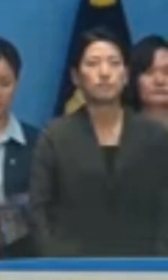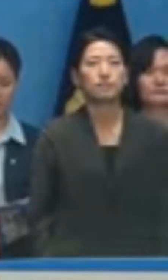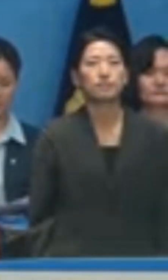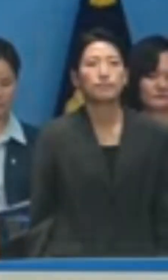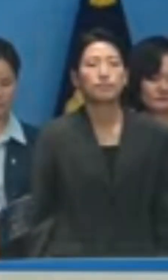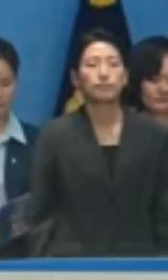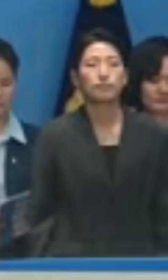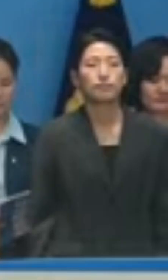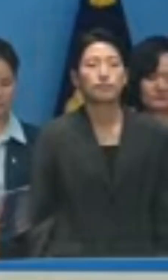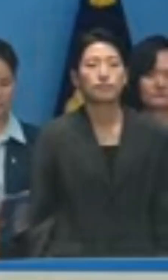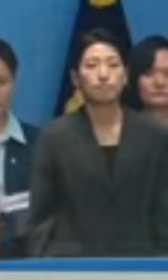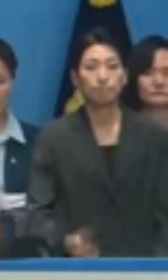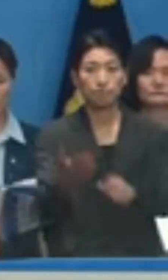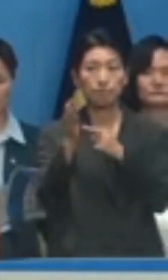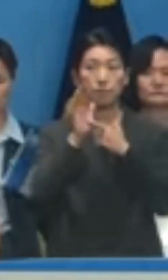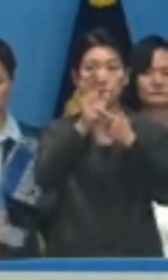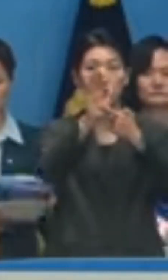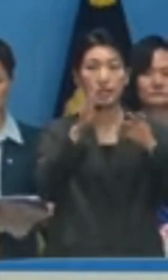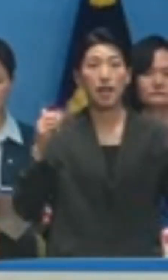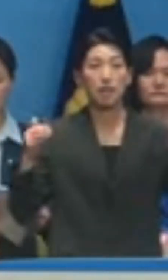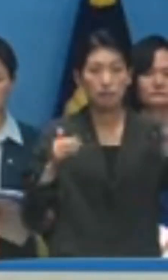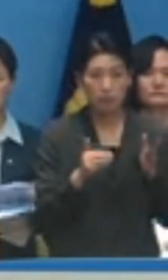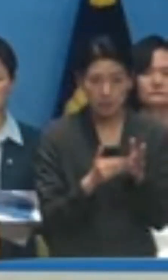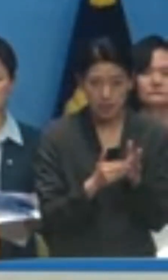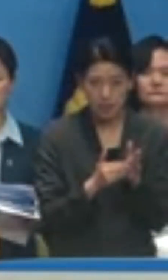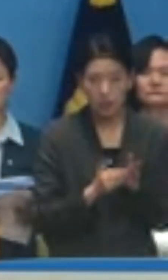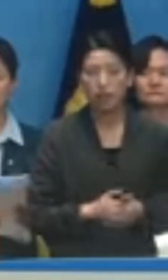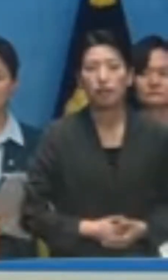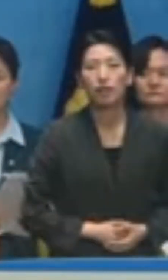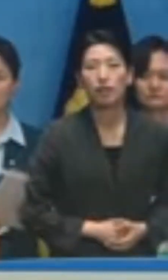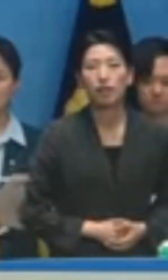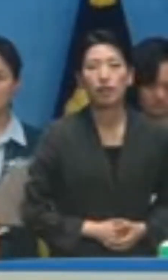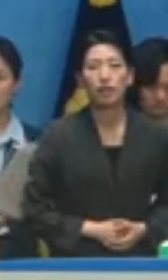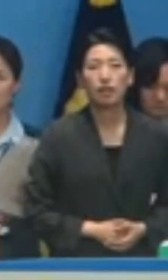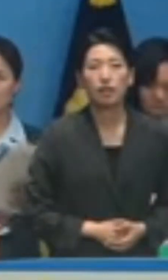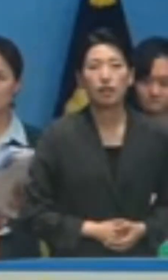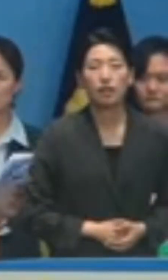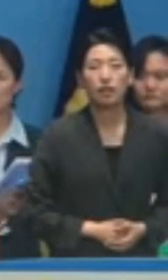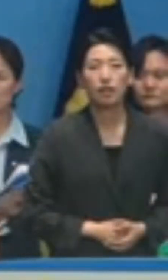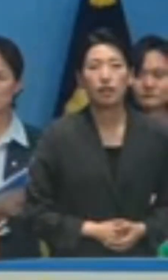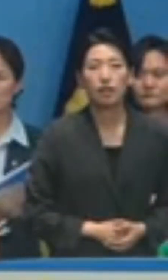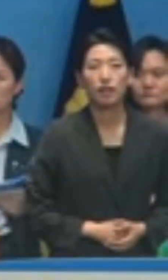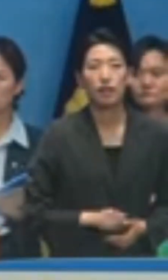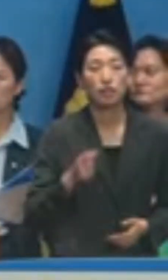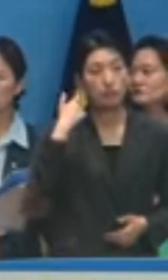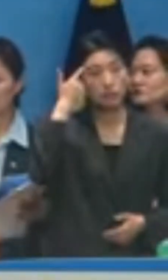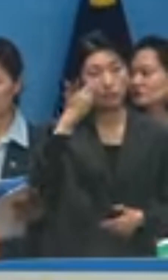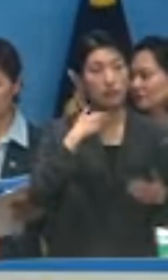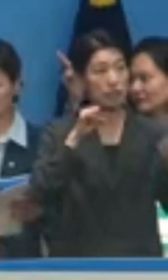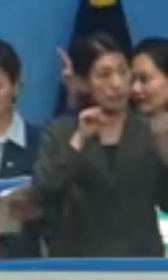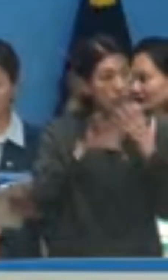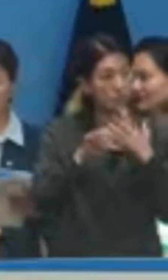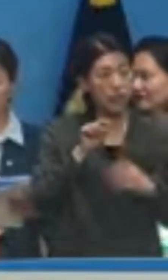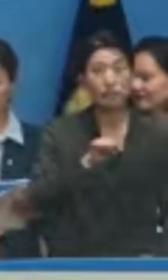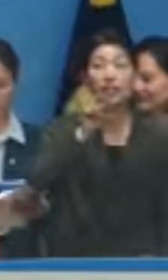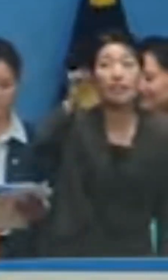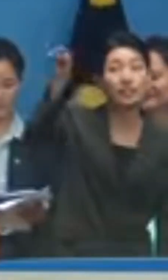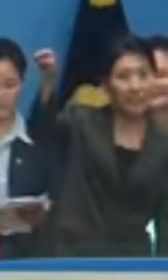이제 기자회견의 입장 발표는 다 끝났는데요. 저희가 좀 원활한 좀 진행을 해서 질의응답 시간을